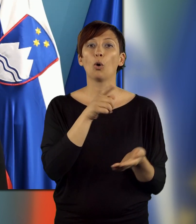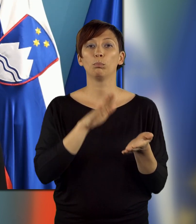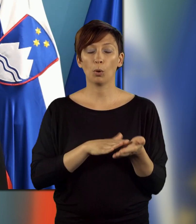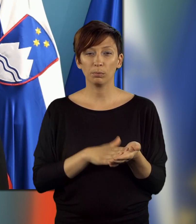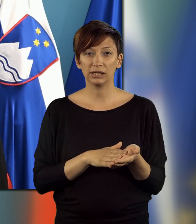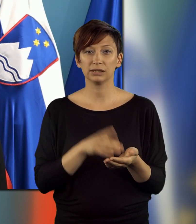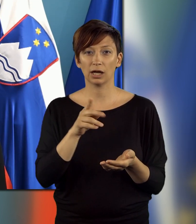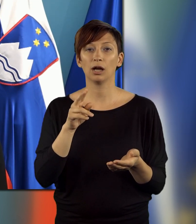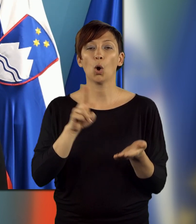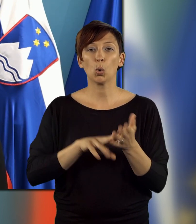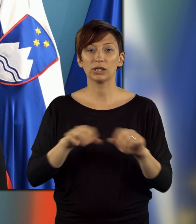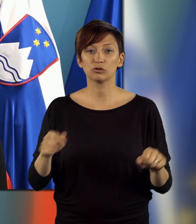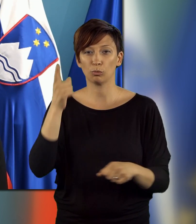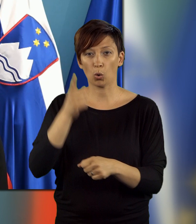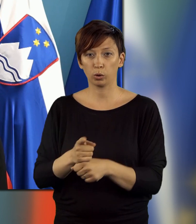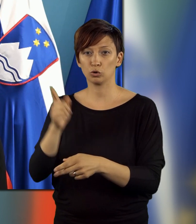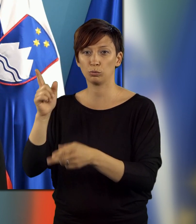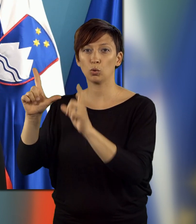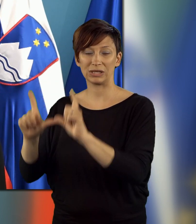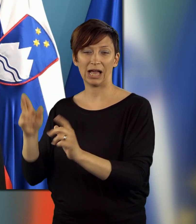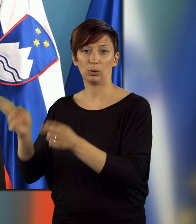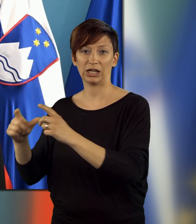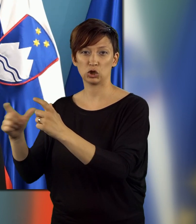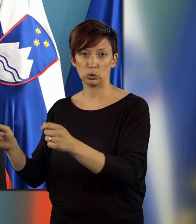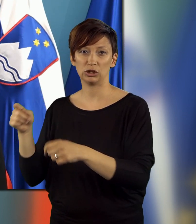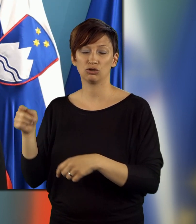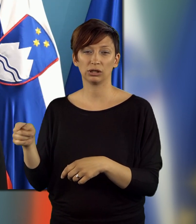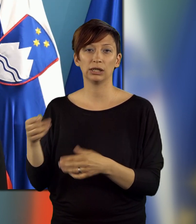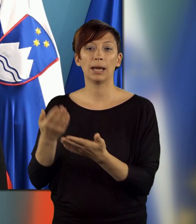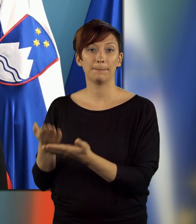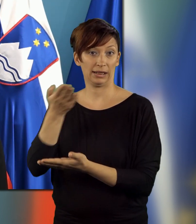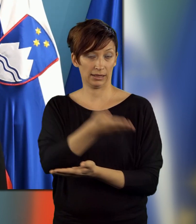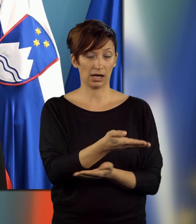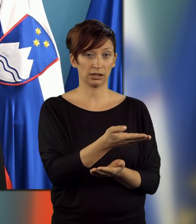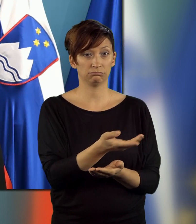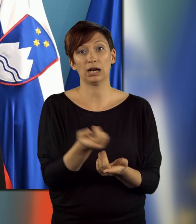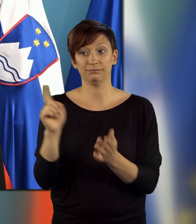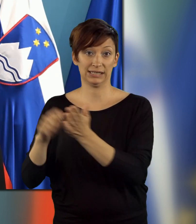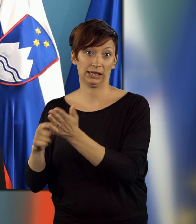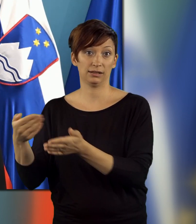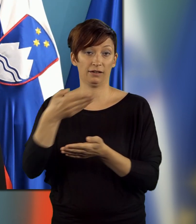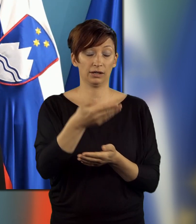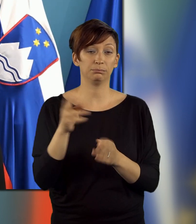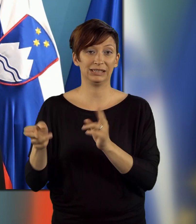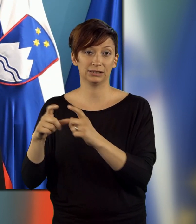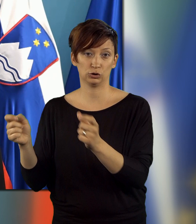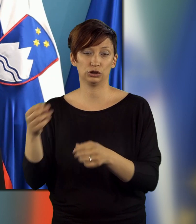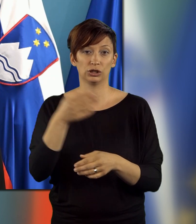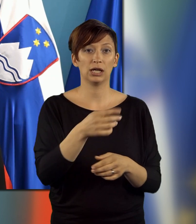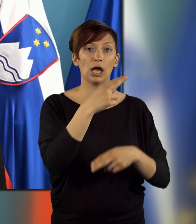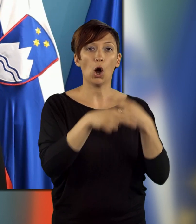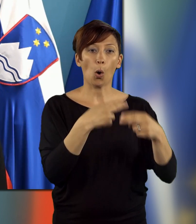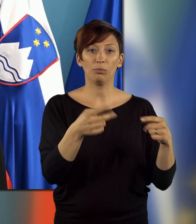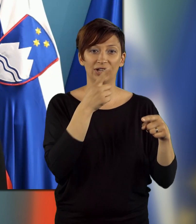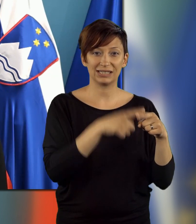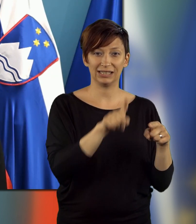pomeni, da uresničujemo odločbo ustavnega sodišča, ki predlaga oziroma zahteva, da se